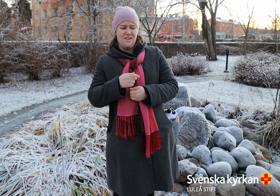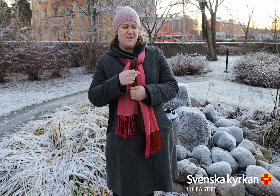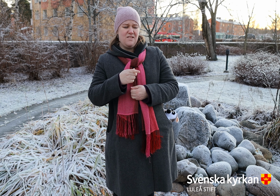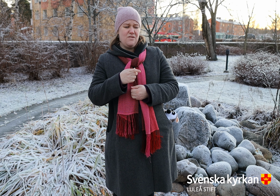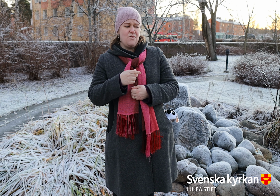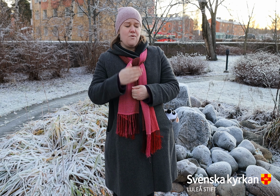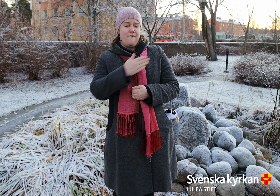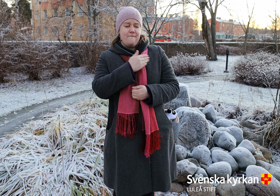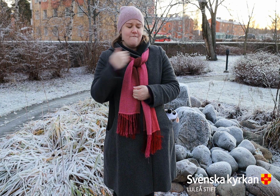nej,